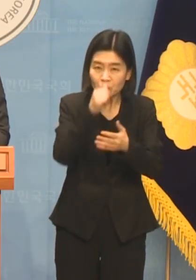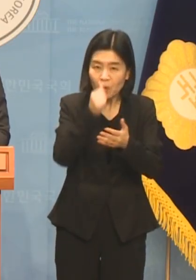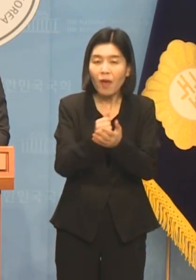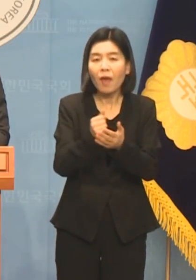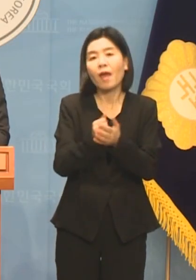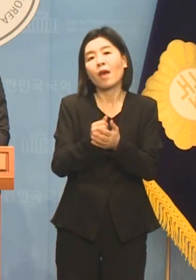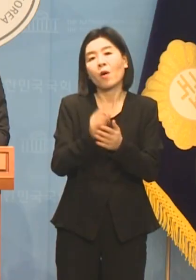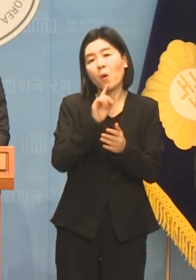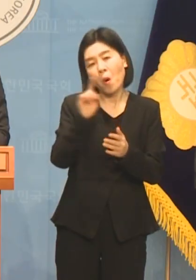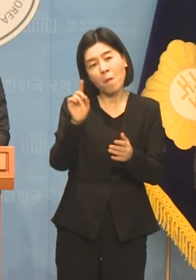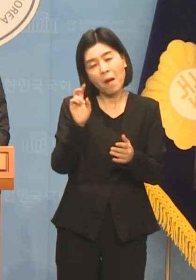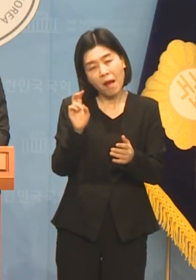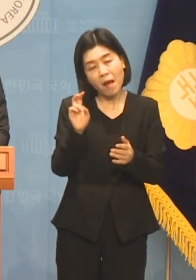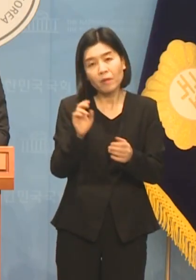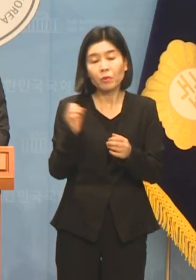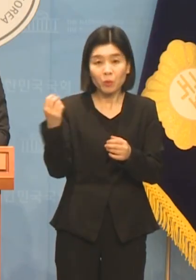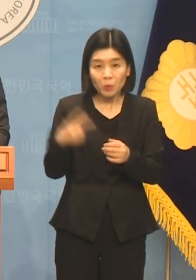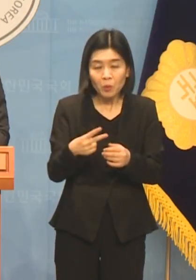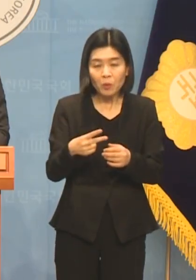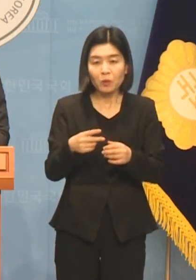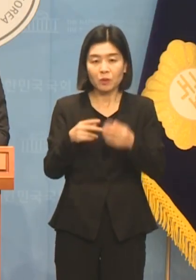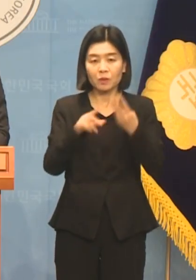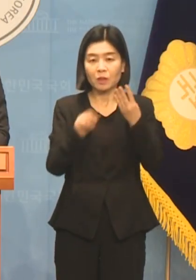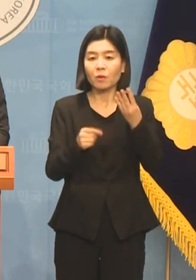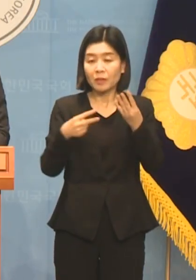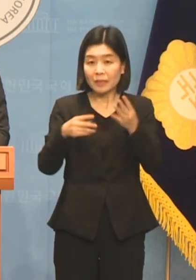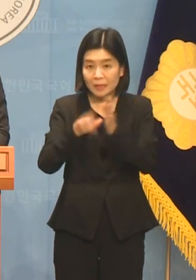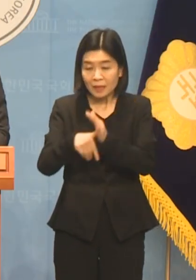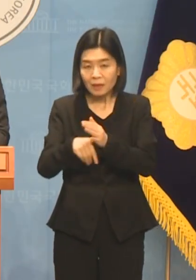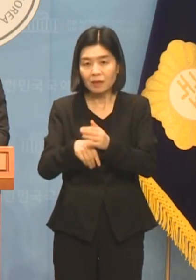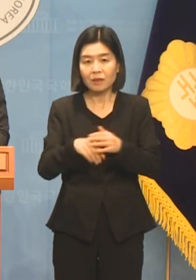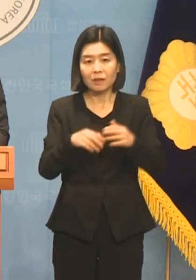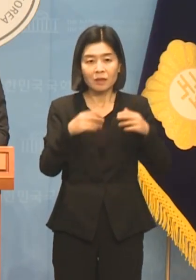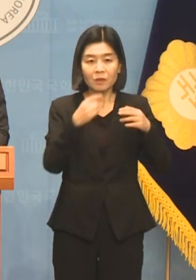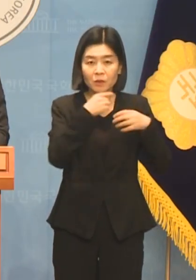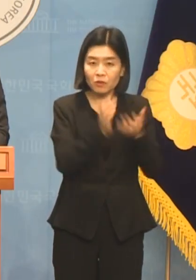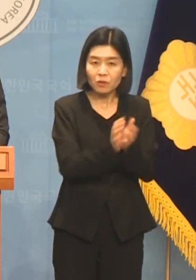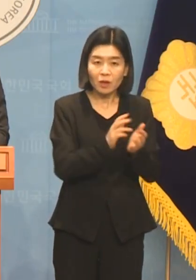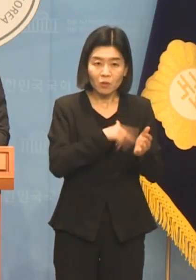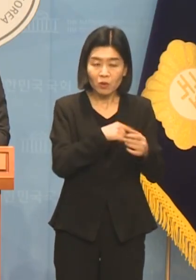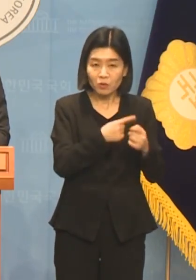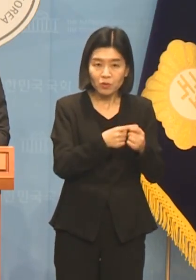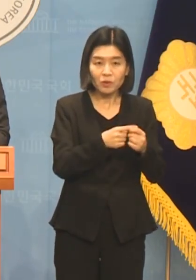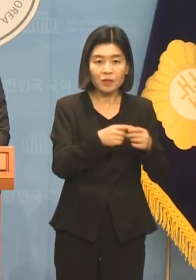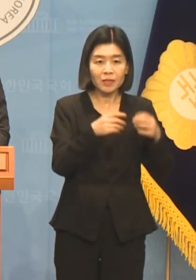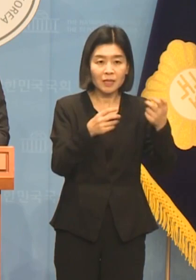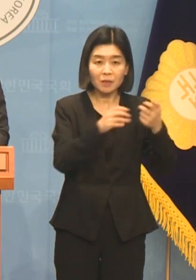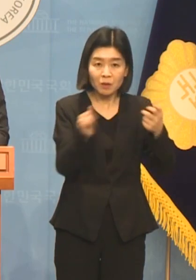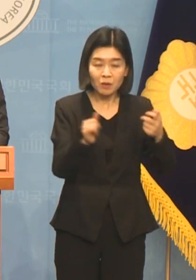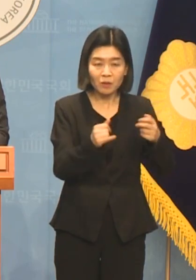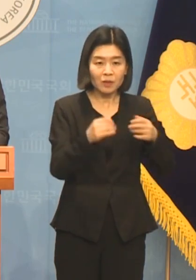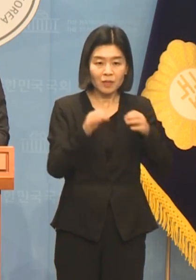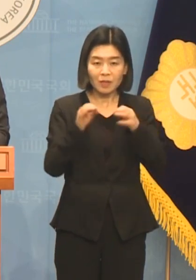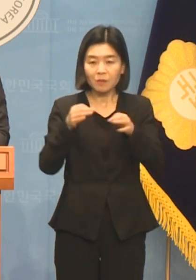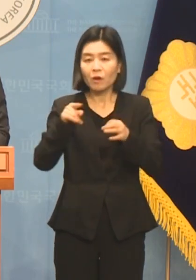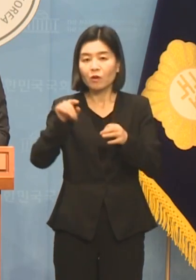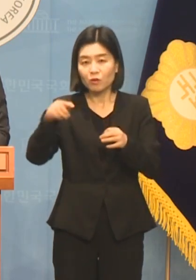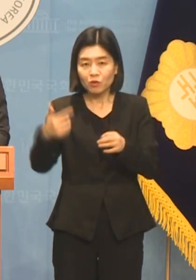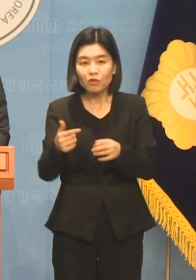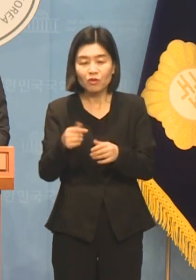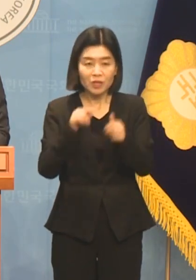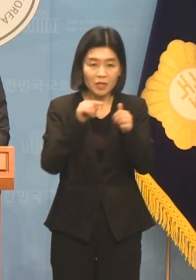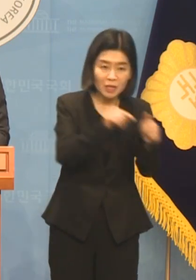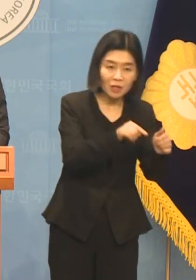무고하더니 4월 2일 의원총회에서는 또다시 민주당 초선 70명은 김어준의 지령을 받고 이재명의 승인을 받아